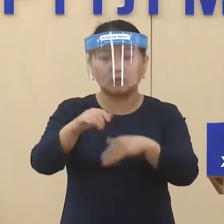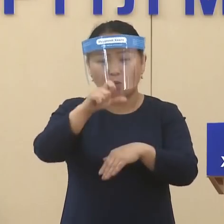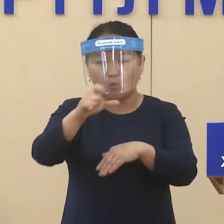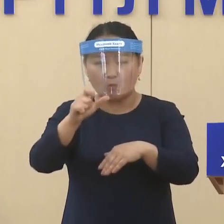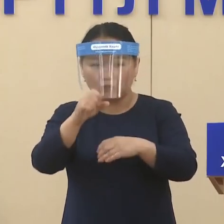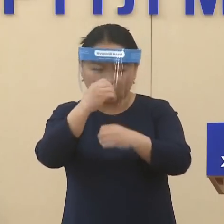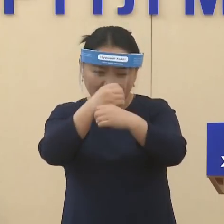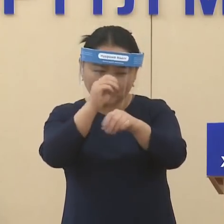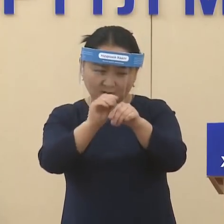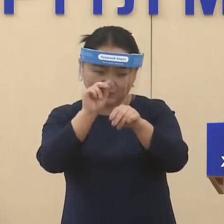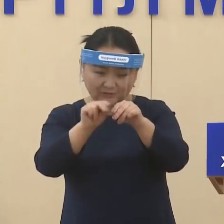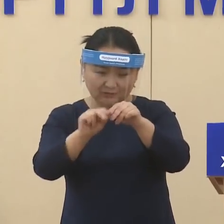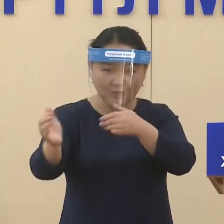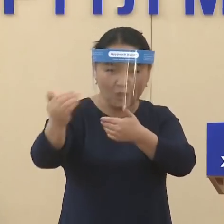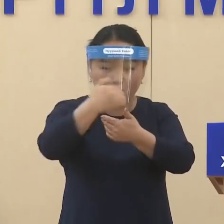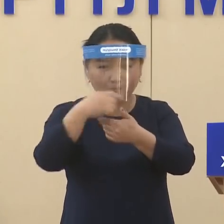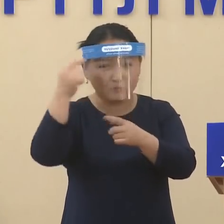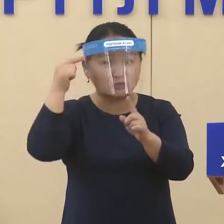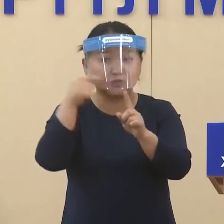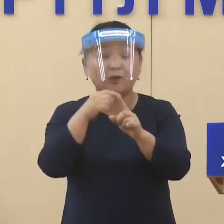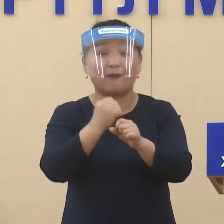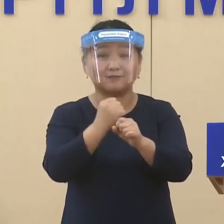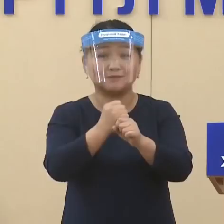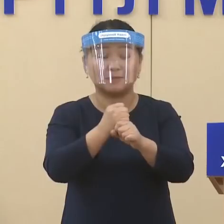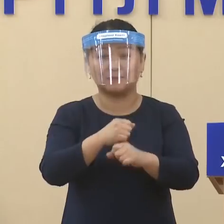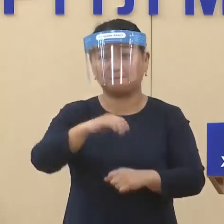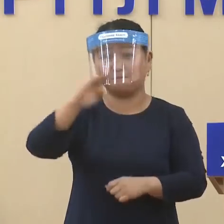байна. За Бразил улсад Пүрү гарагт